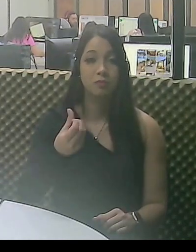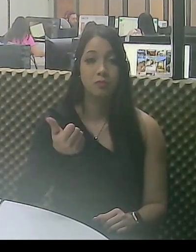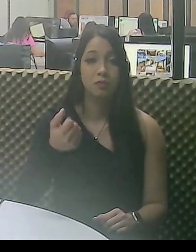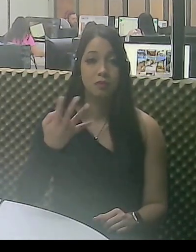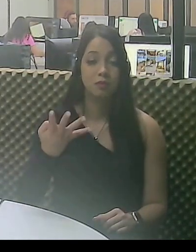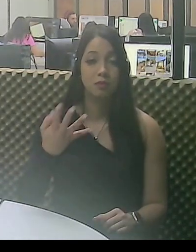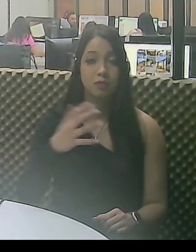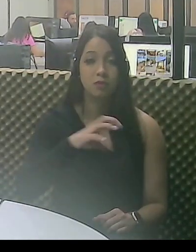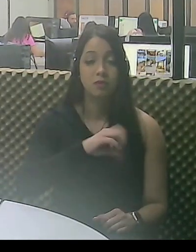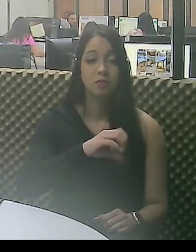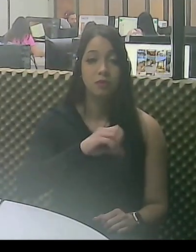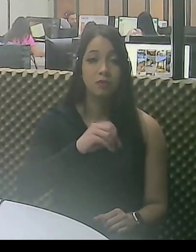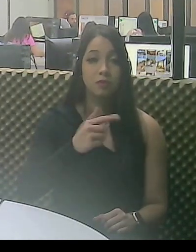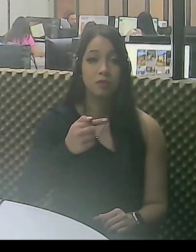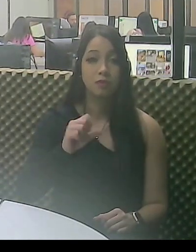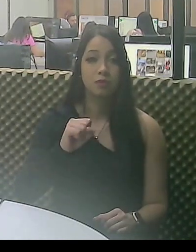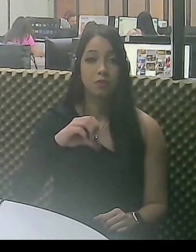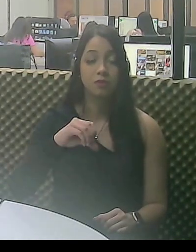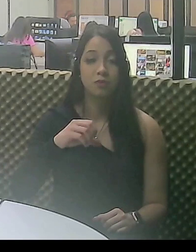3212-0614 e